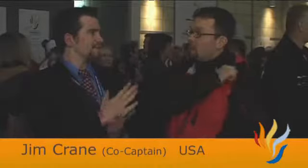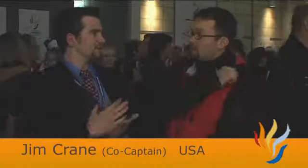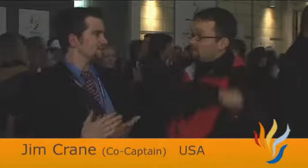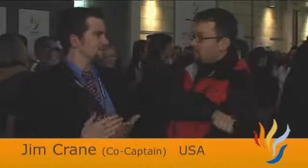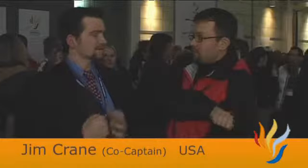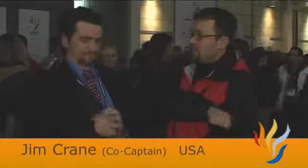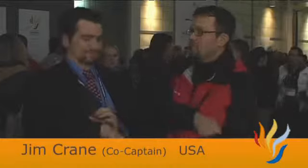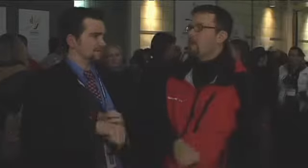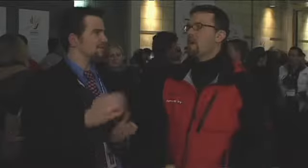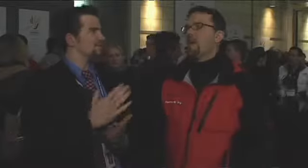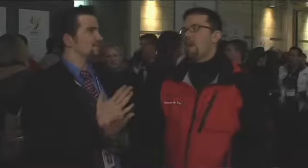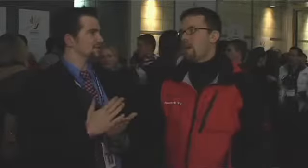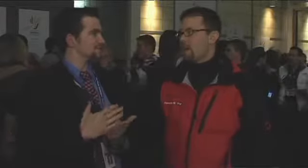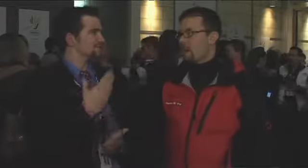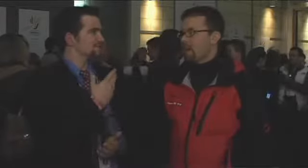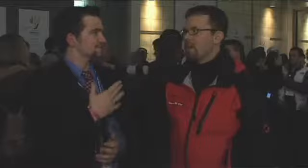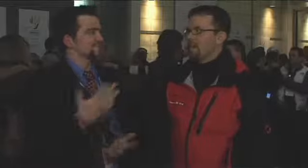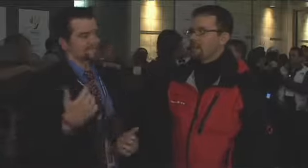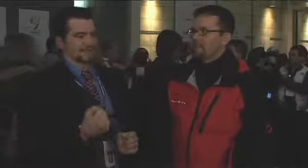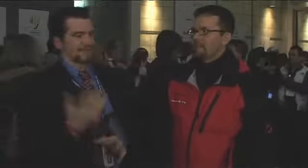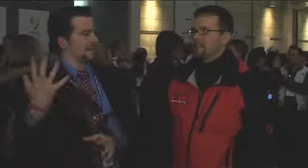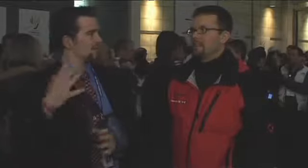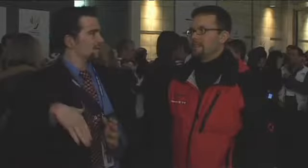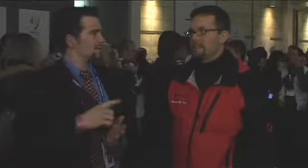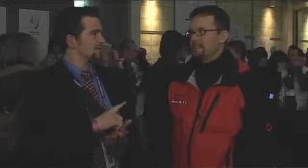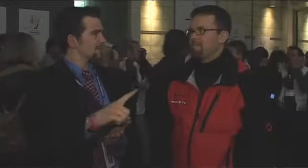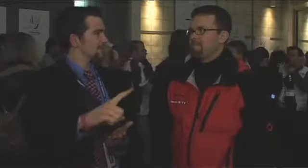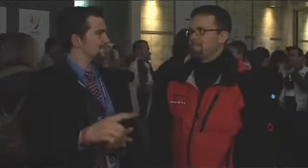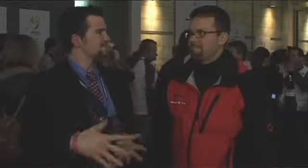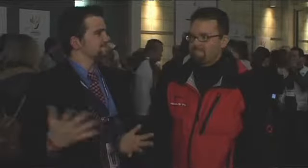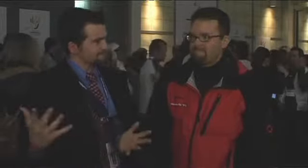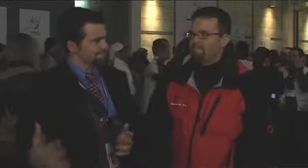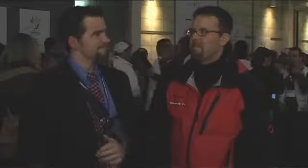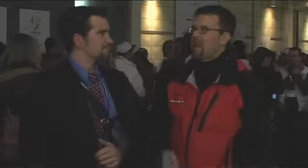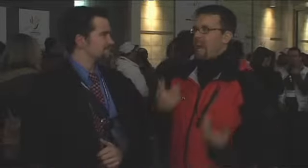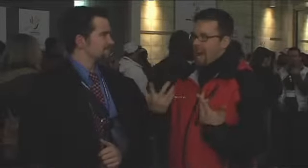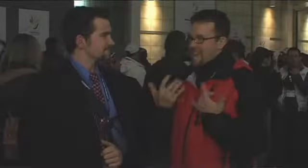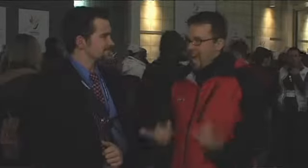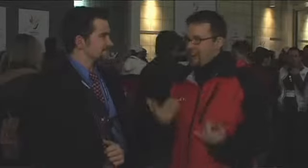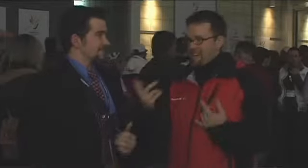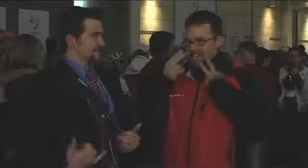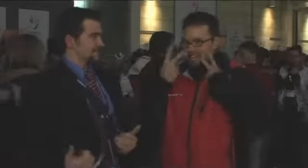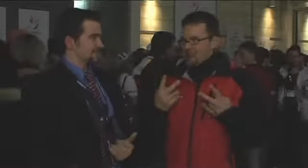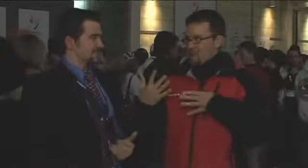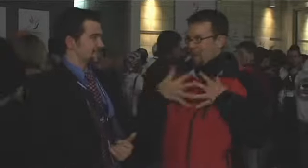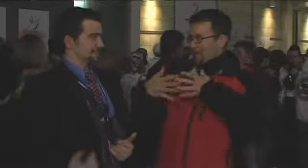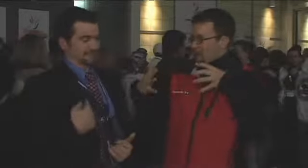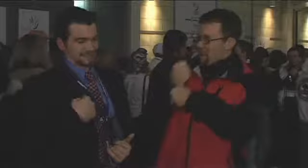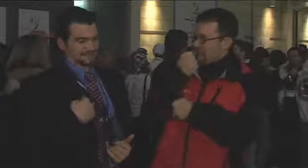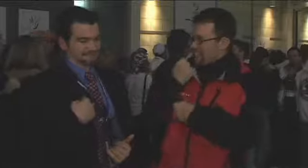habe ich die Schulter ausgerenkt und die ist jetzt gebrochen. Jetzt bin ich wahrscheinlich für ein paar Wochen weg. Ja, du hast jetzt